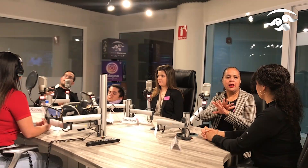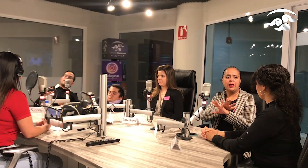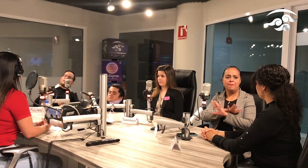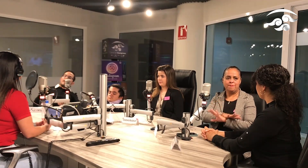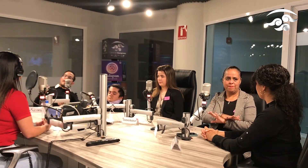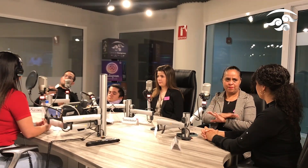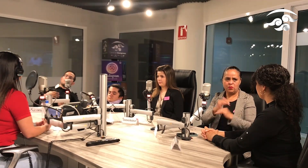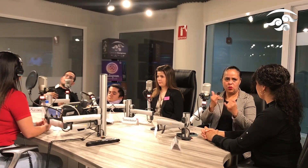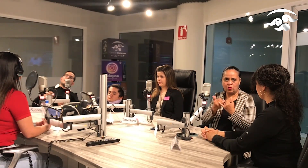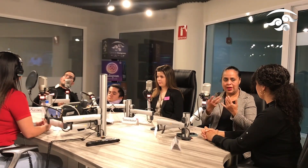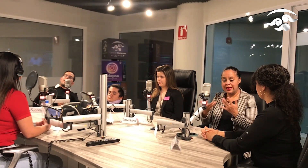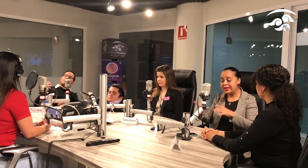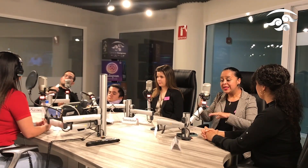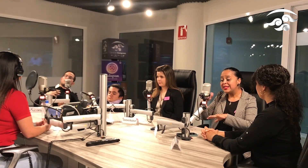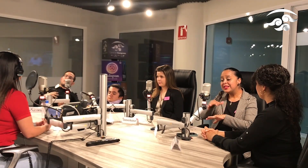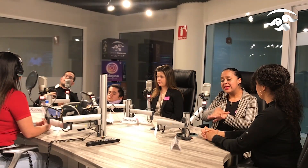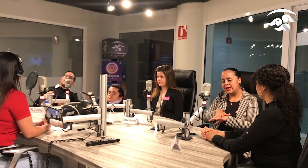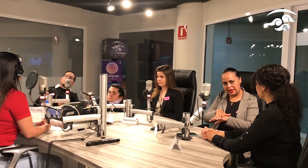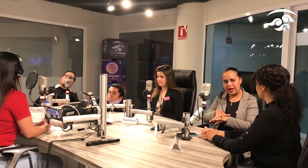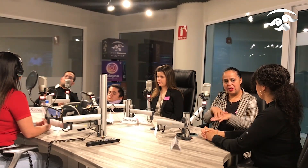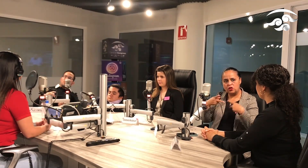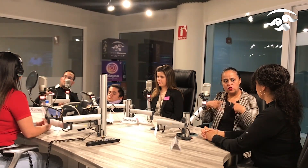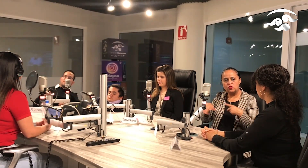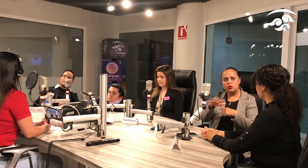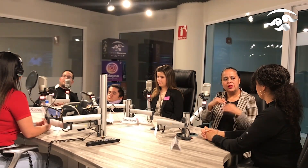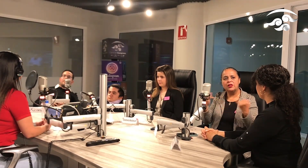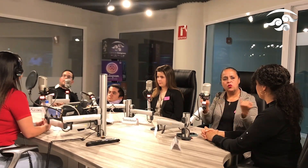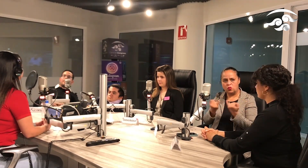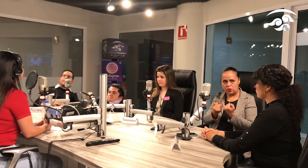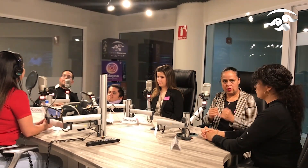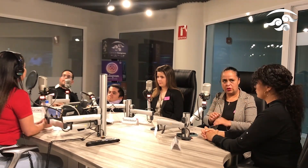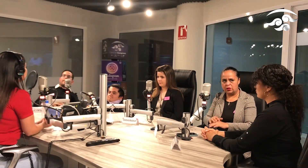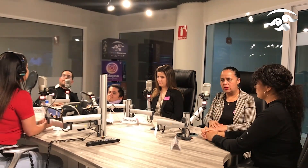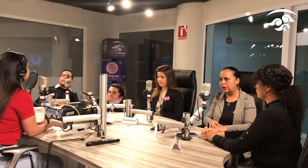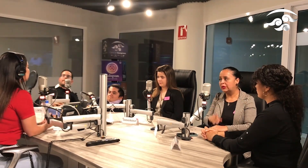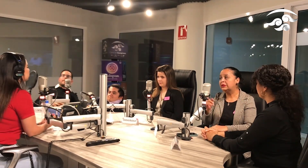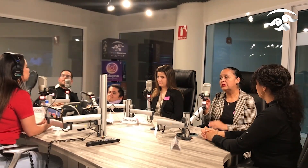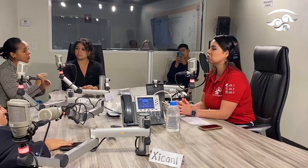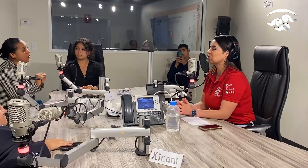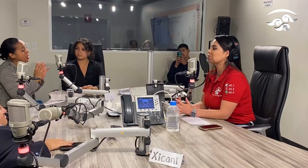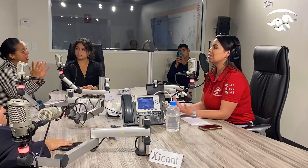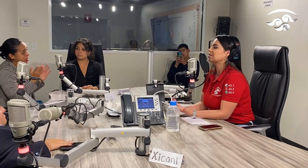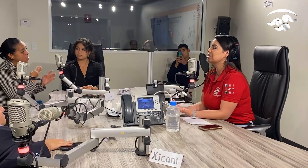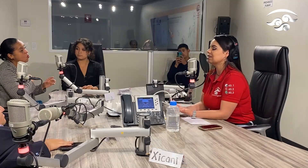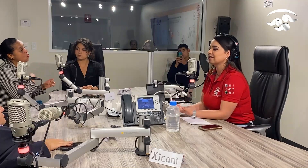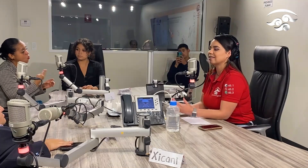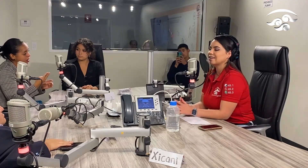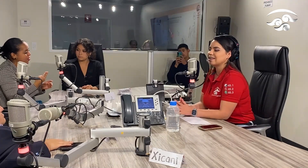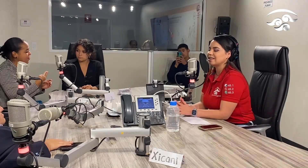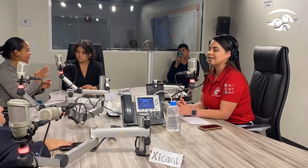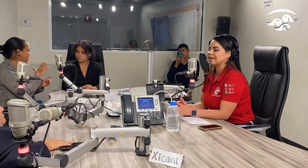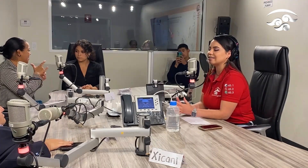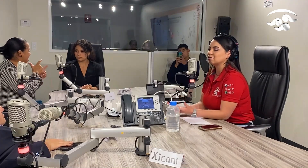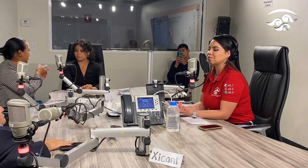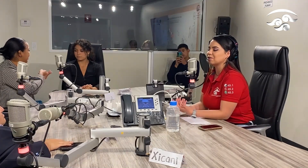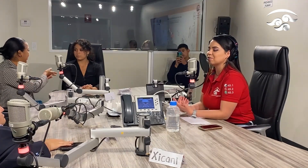estar integrados a una sociedad en común. Claro, siempre es bueno repartir y recibir